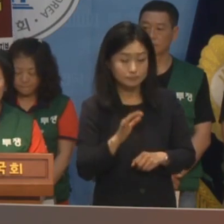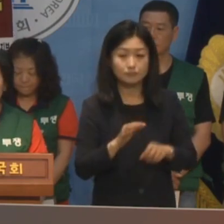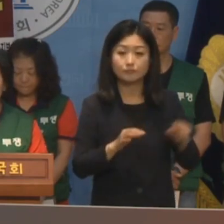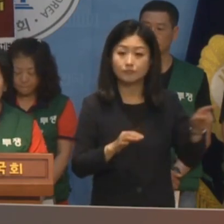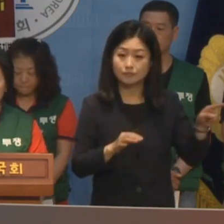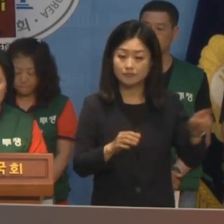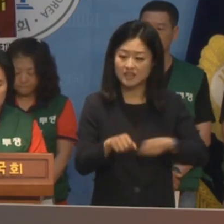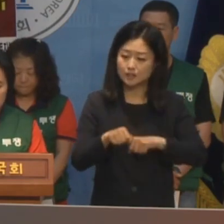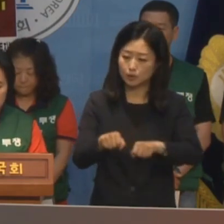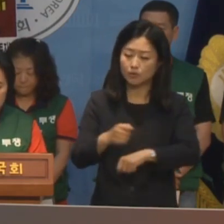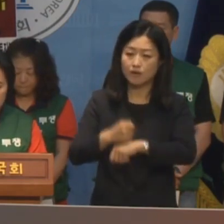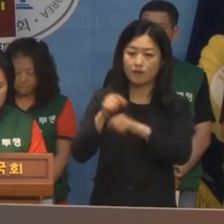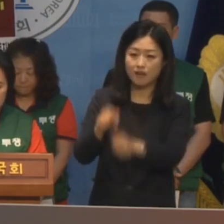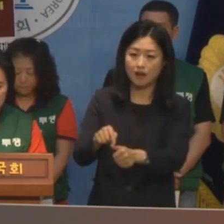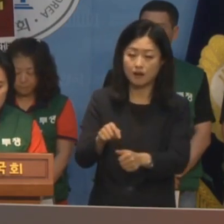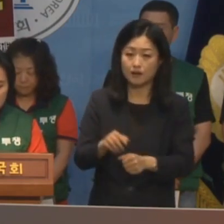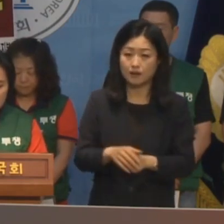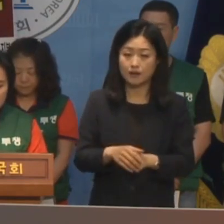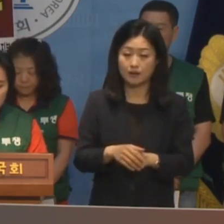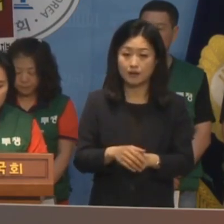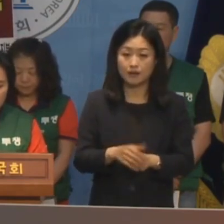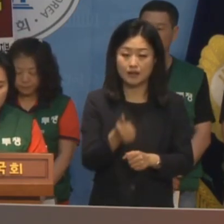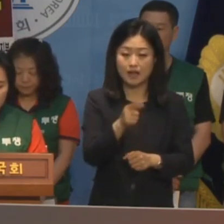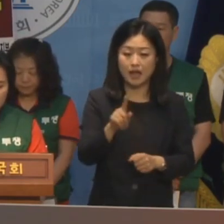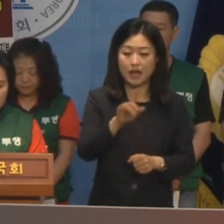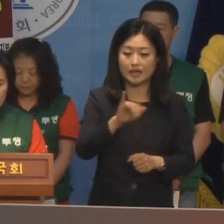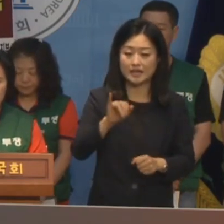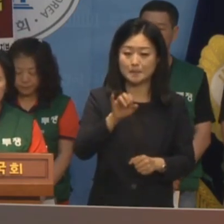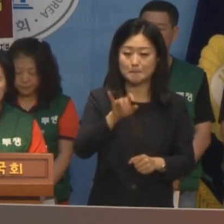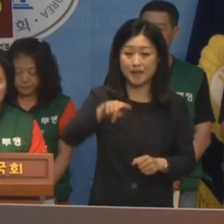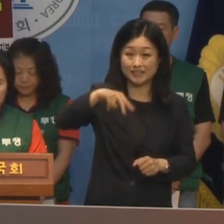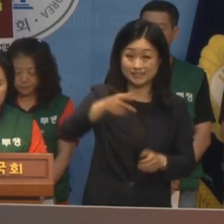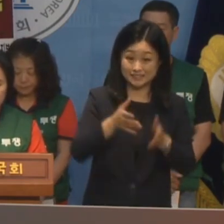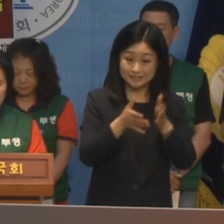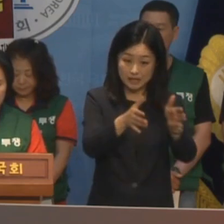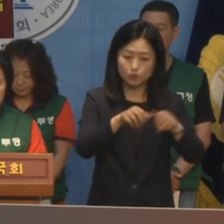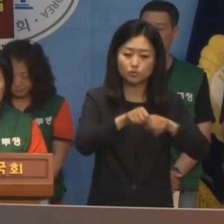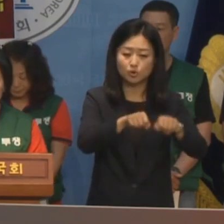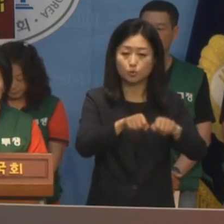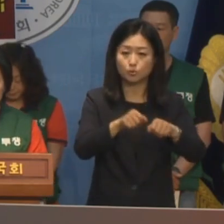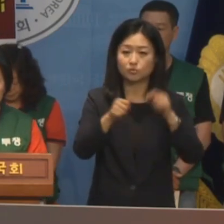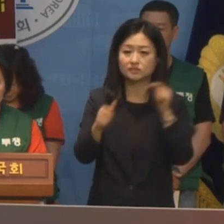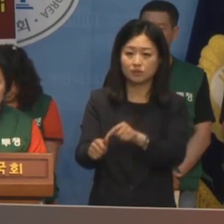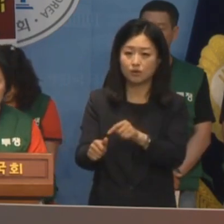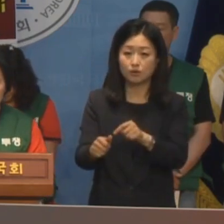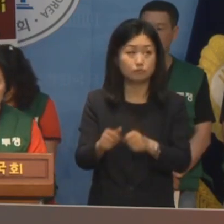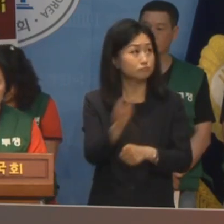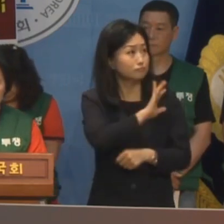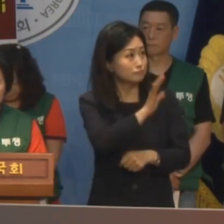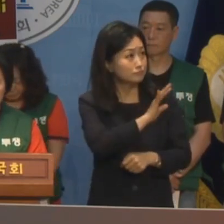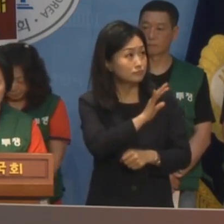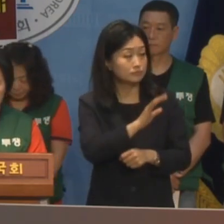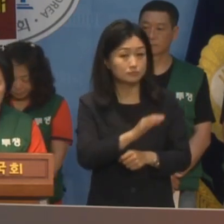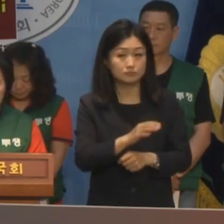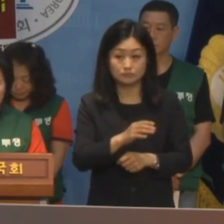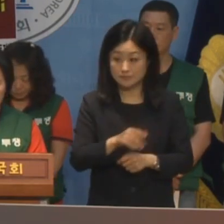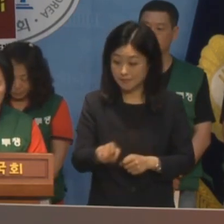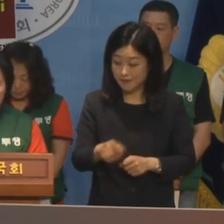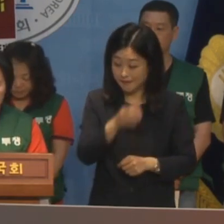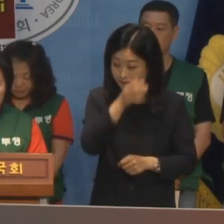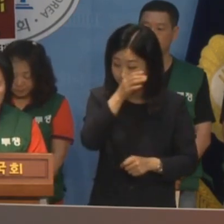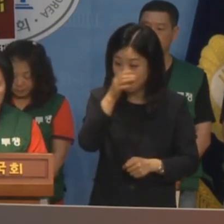혼용차로 청소도 지시했다. 사지로 내몬 지시에 불응을 했더니 돌아온 것은 근무 시간